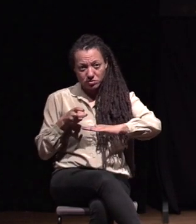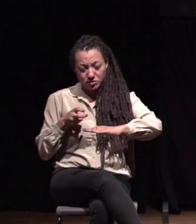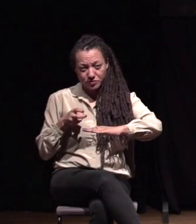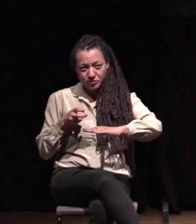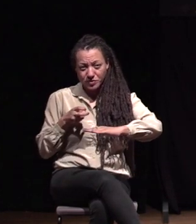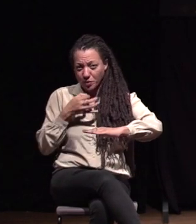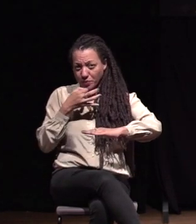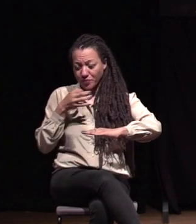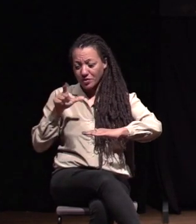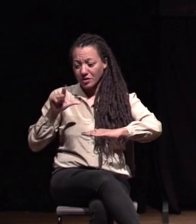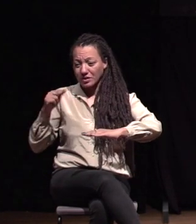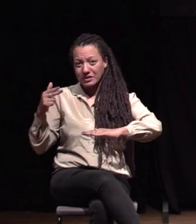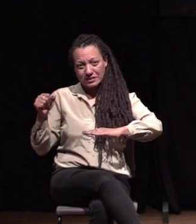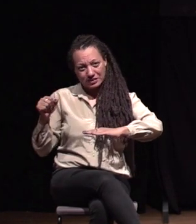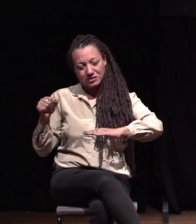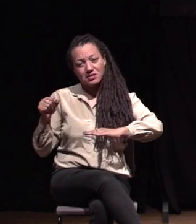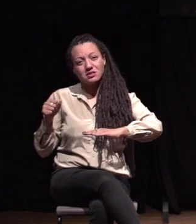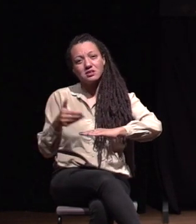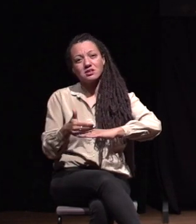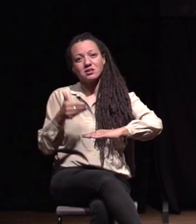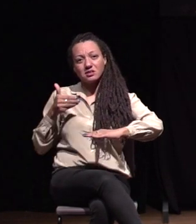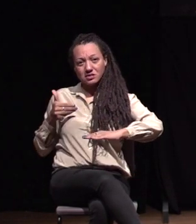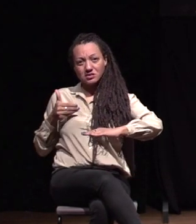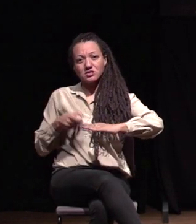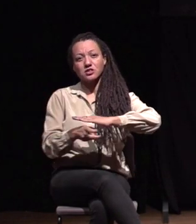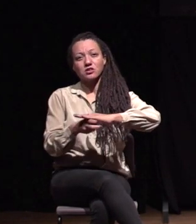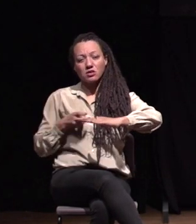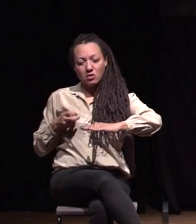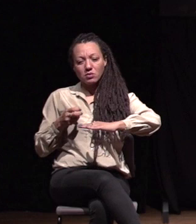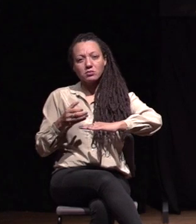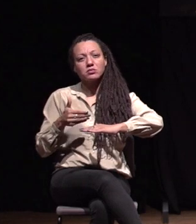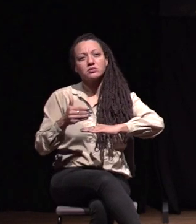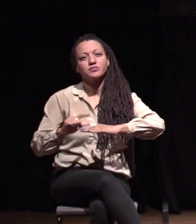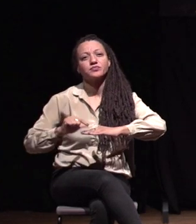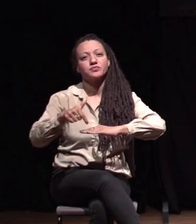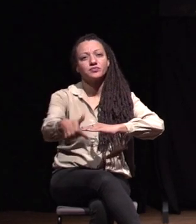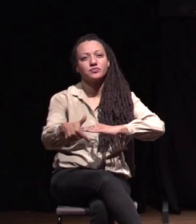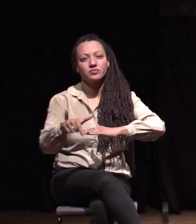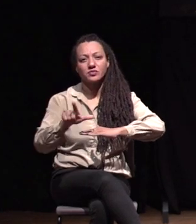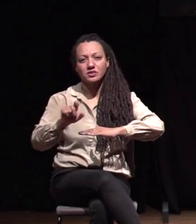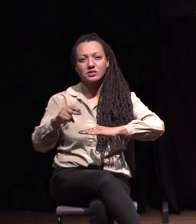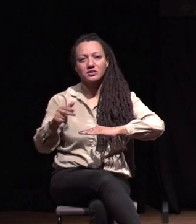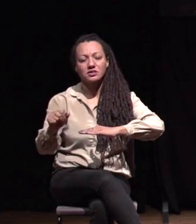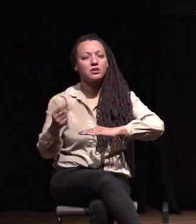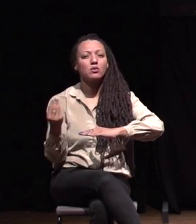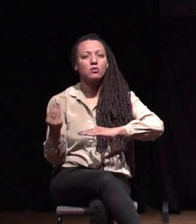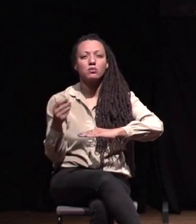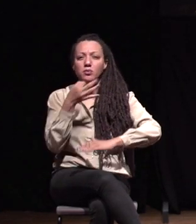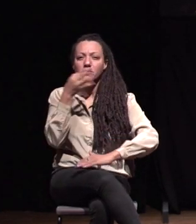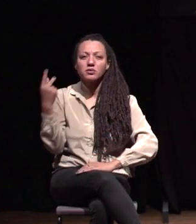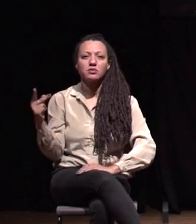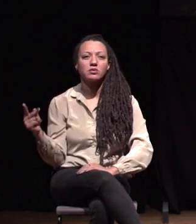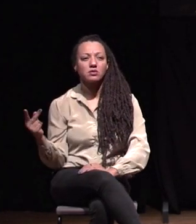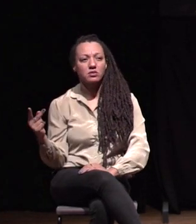do ponto de vista da mudança, não só da arquitetura, dos projetos, mas da maneira como ela